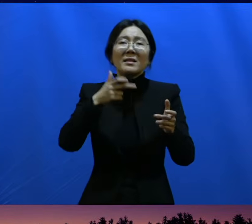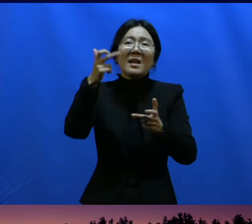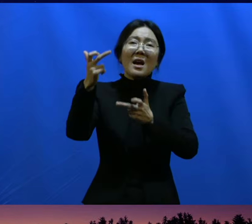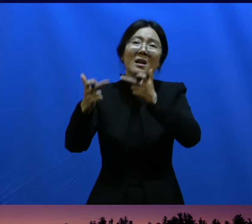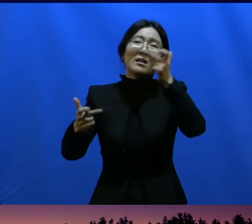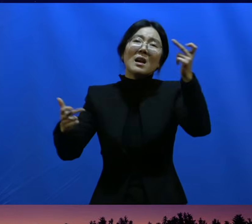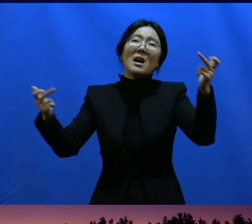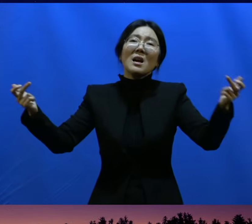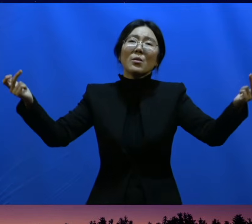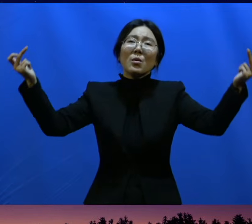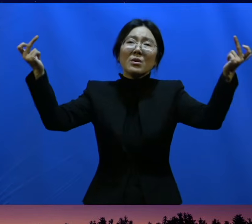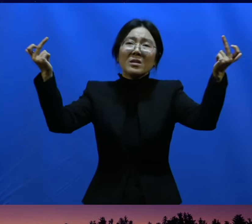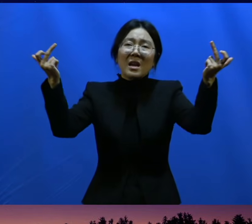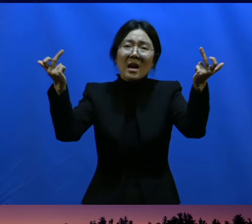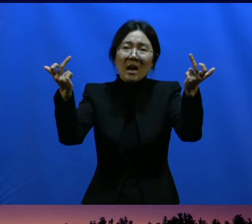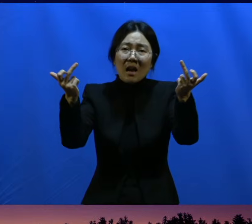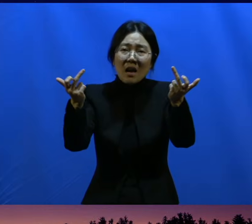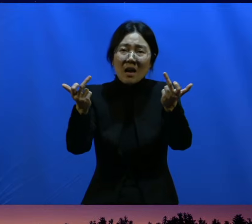험한 산과